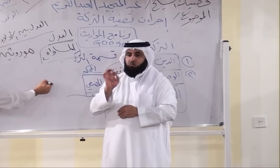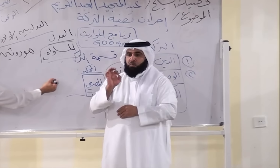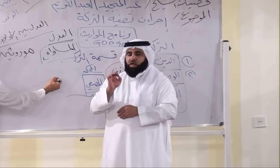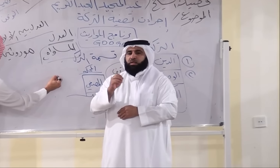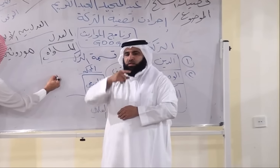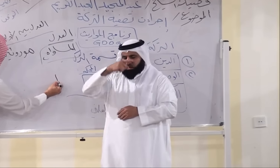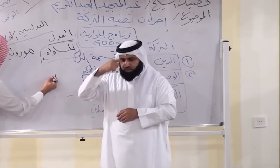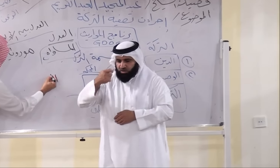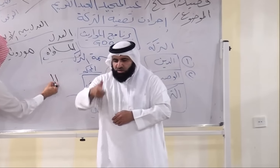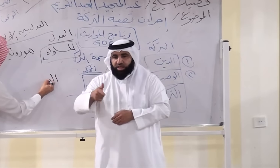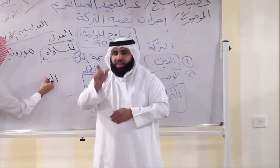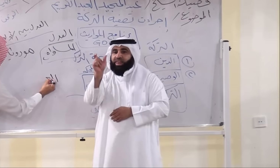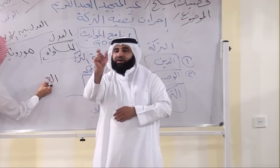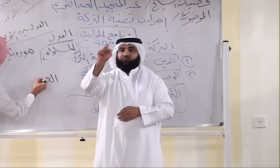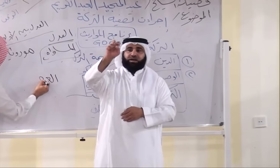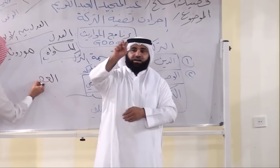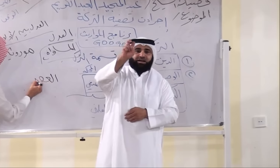العطيه